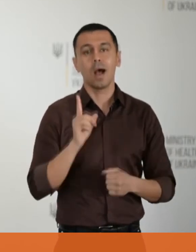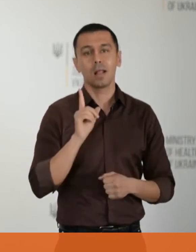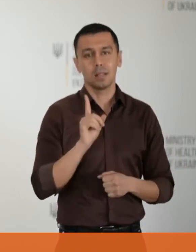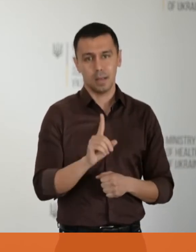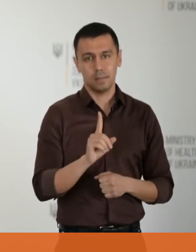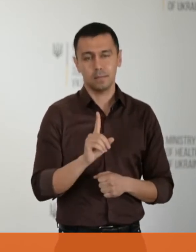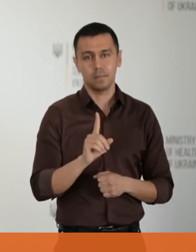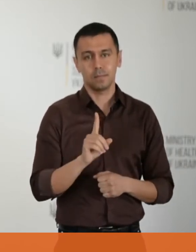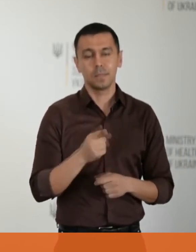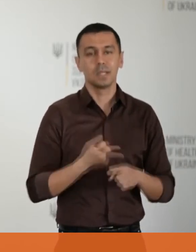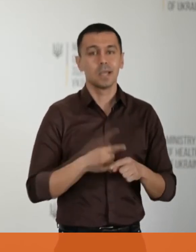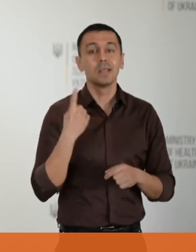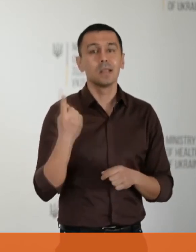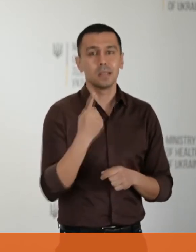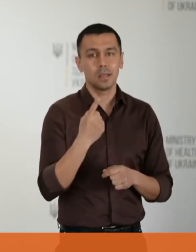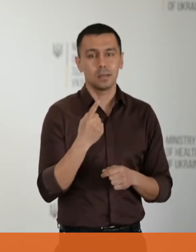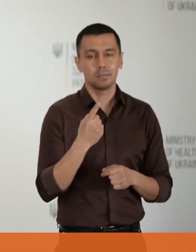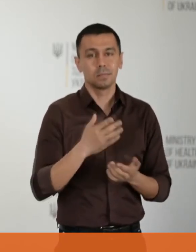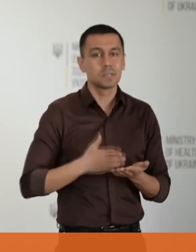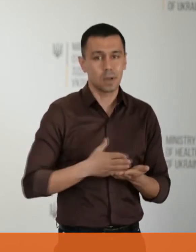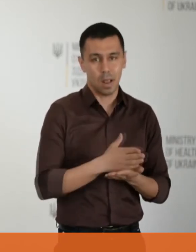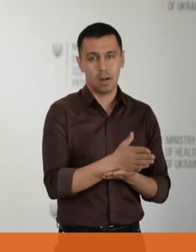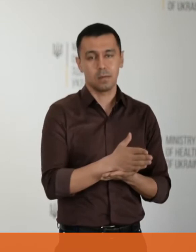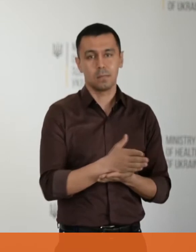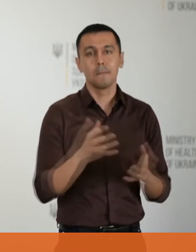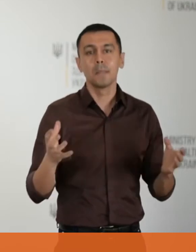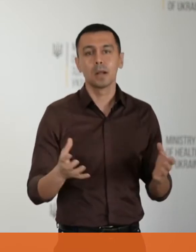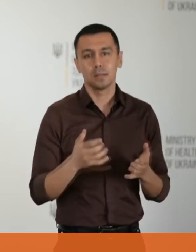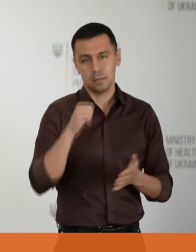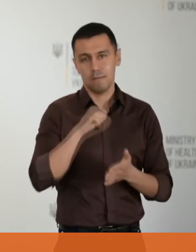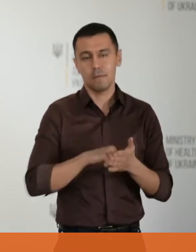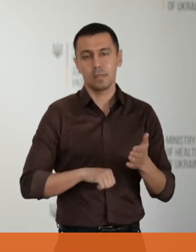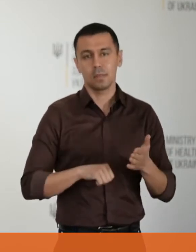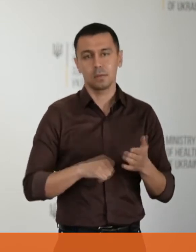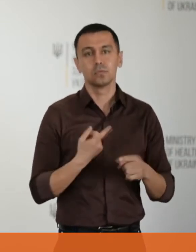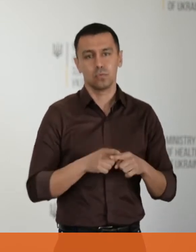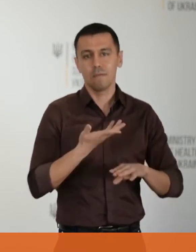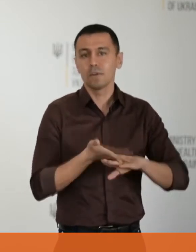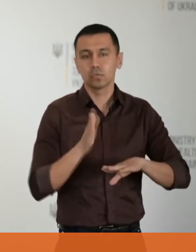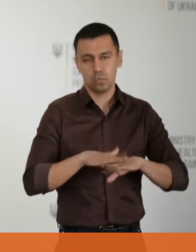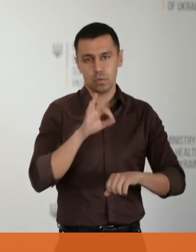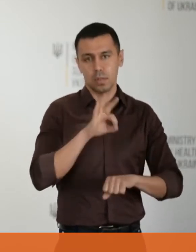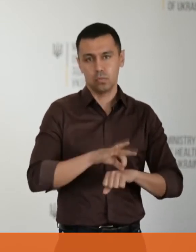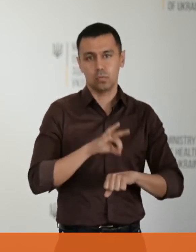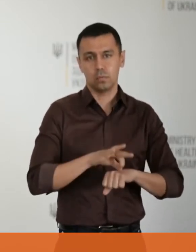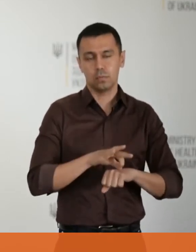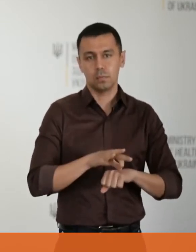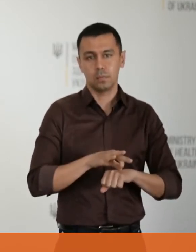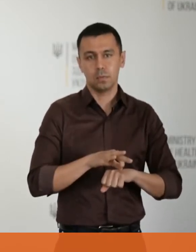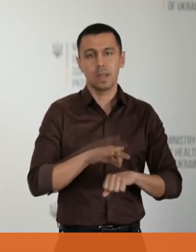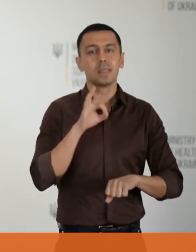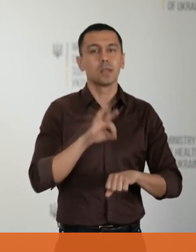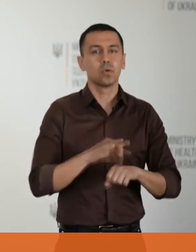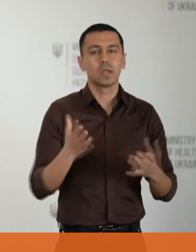Але це єдиний шлях берегтися від цього важкого недугу.